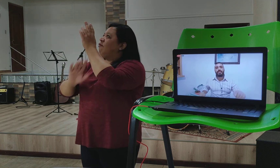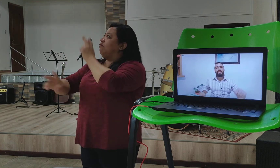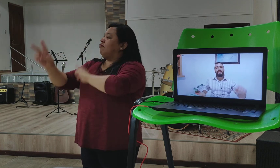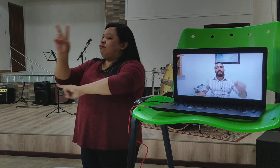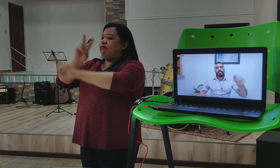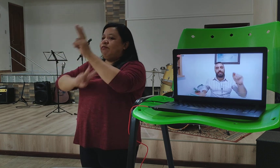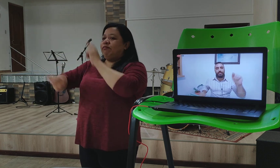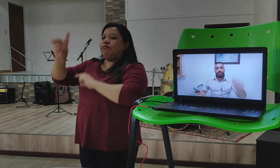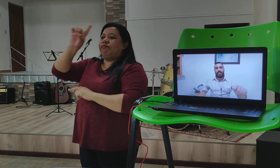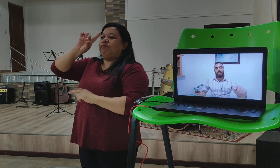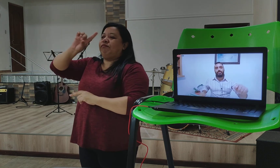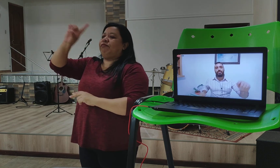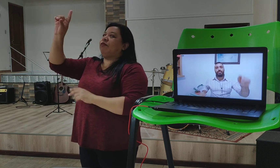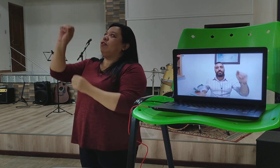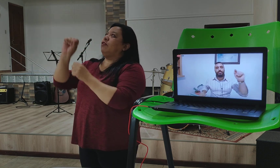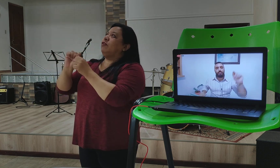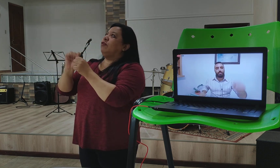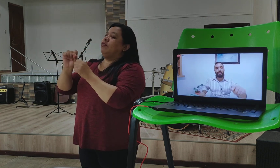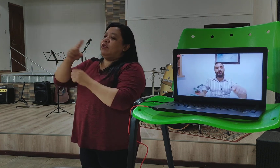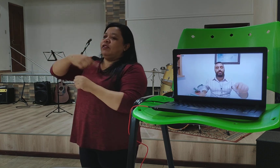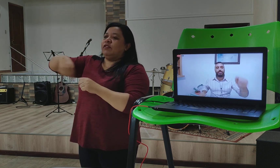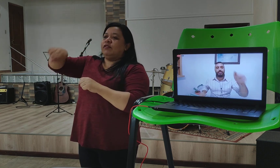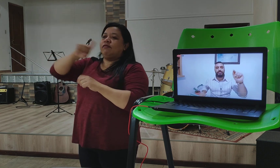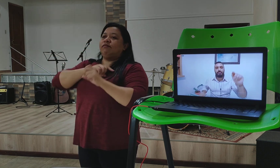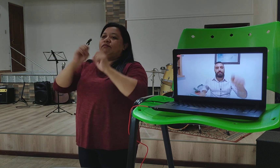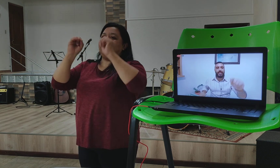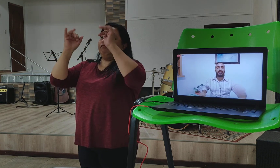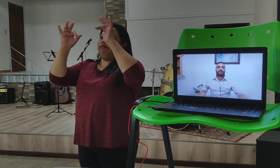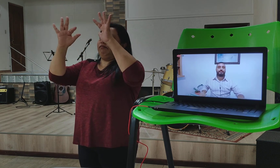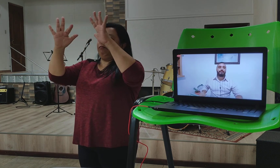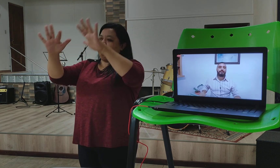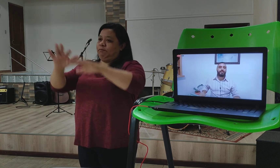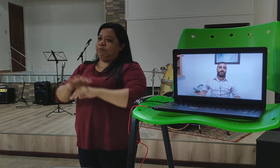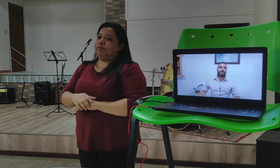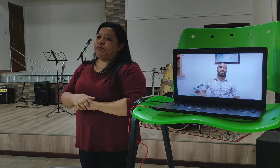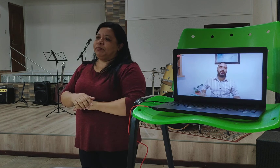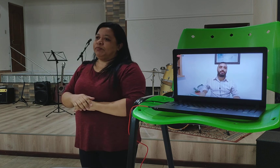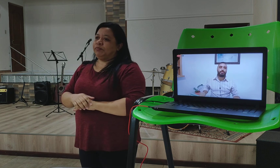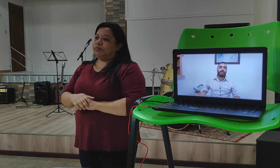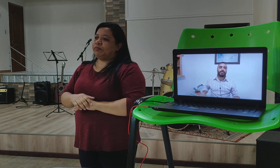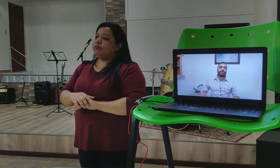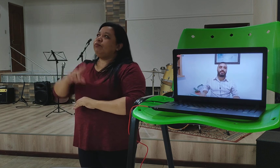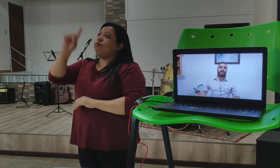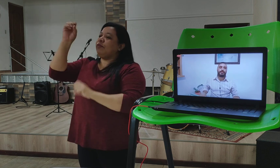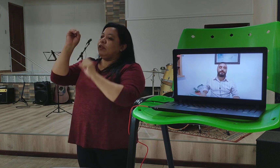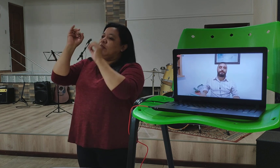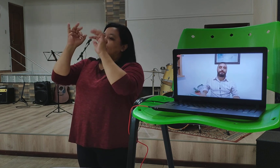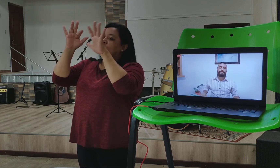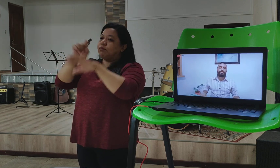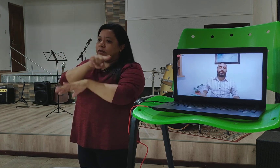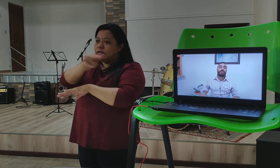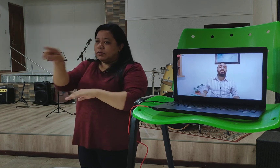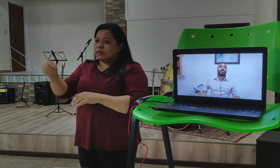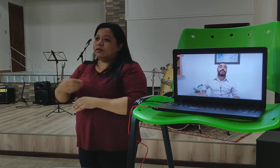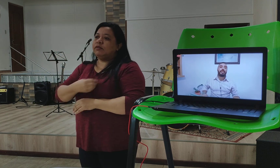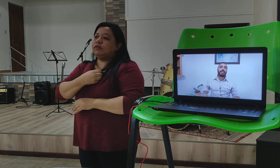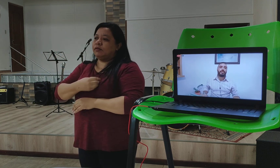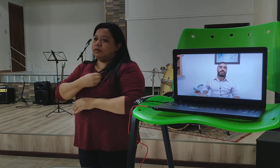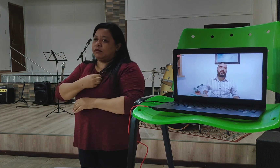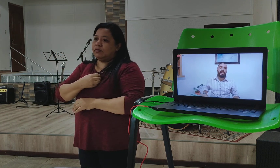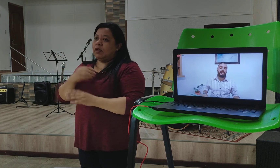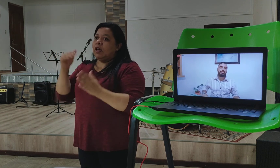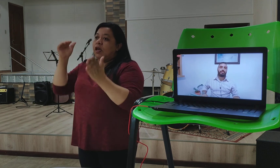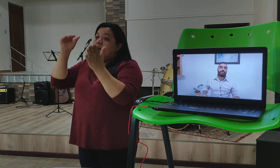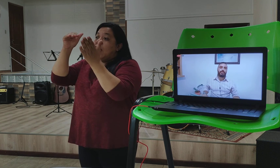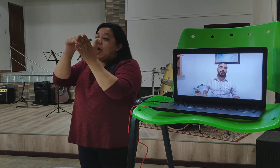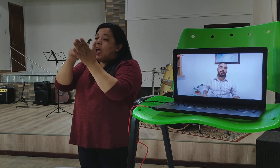Senhor me tem feito muito bem. O Senhor tem feito bem para você desde o dia em que eu